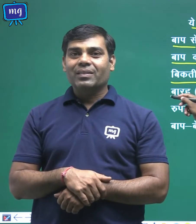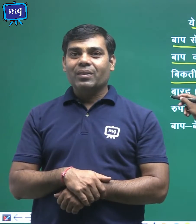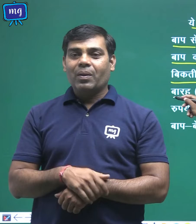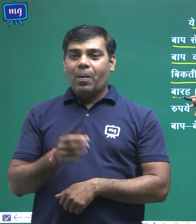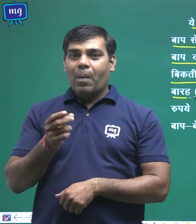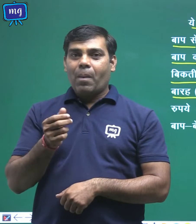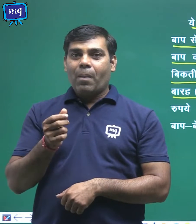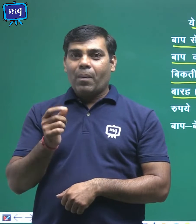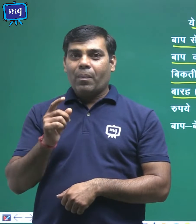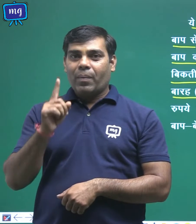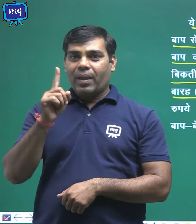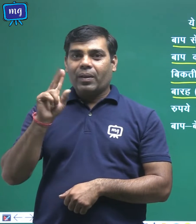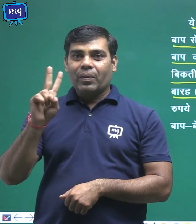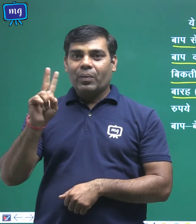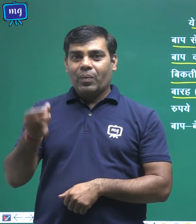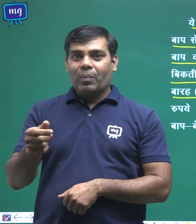12 रुपए,